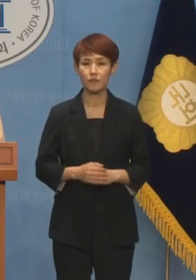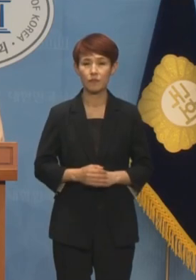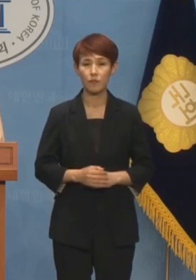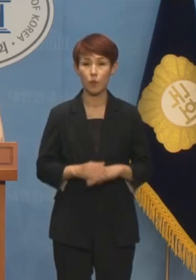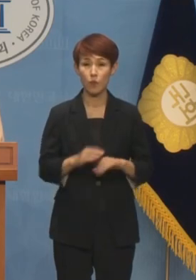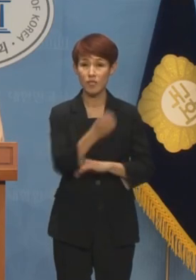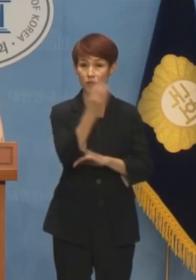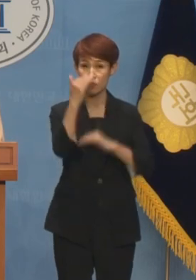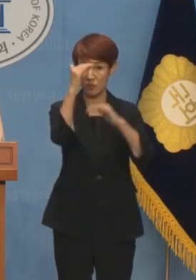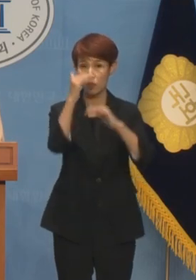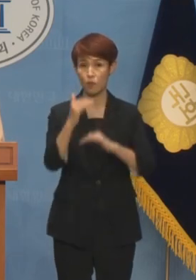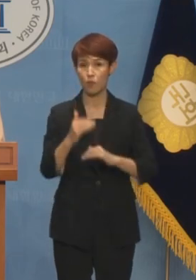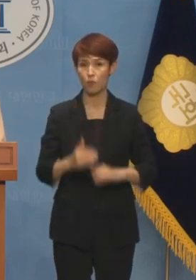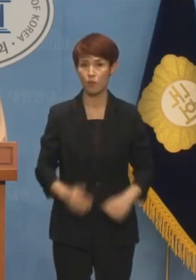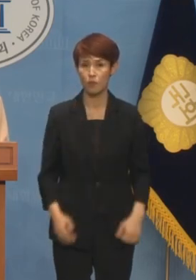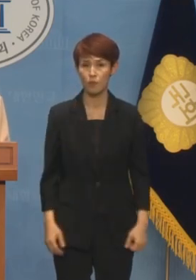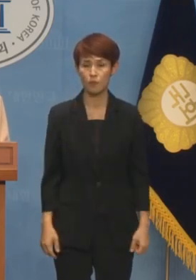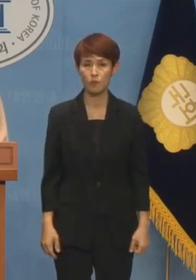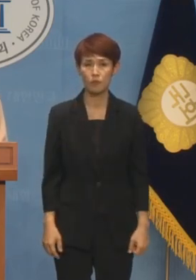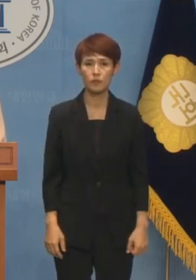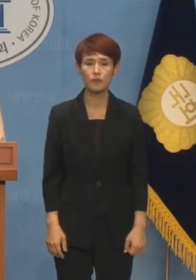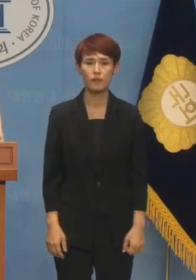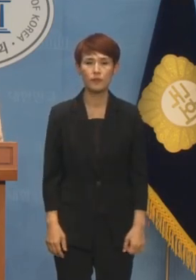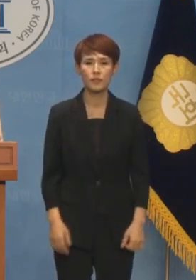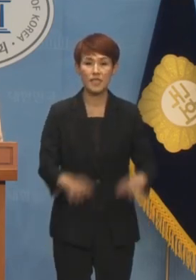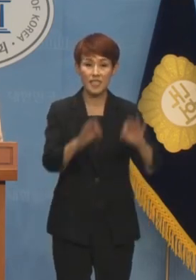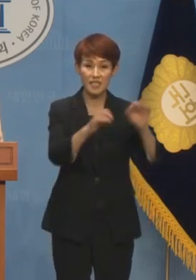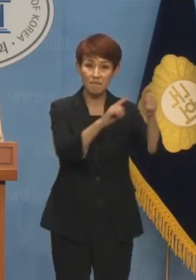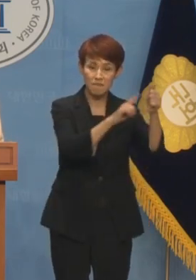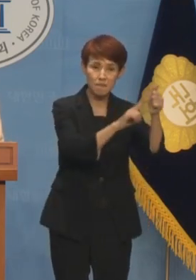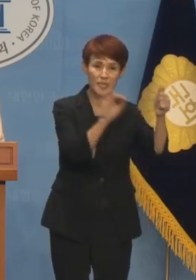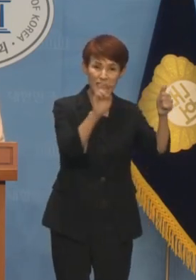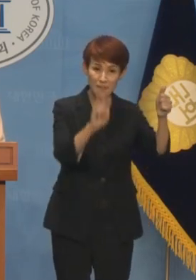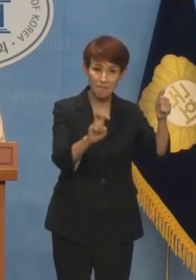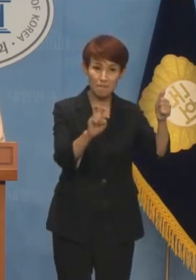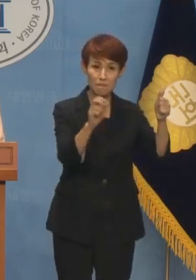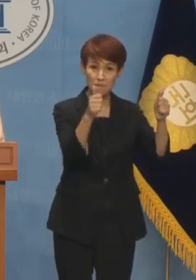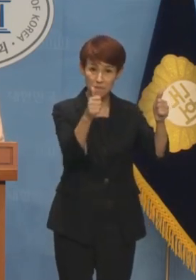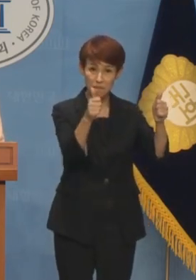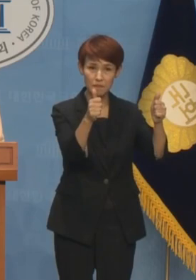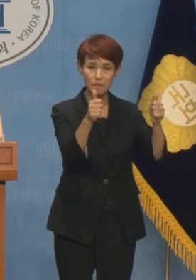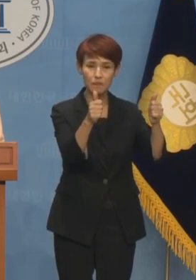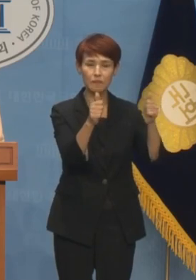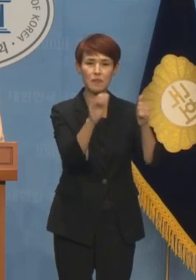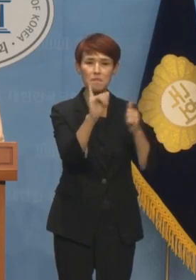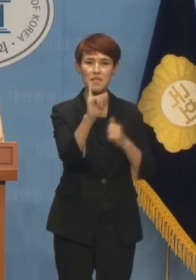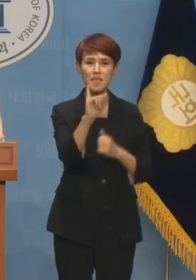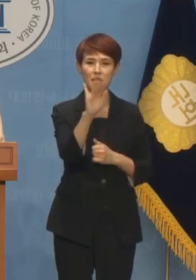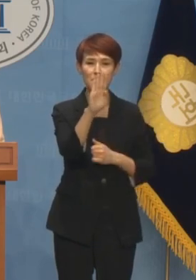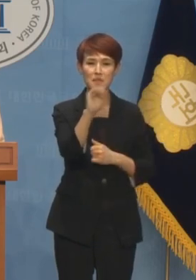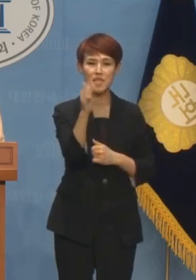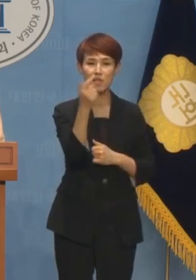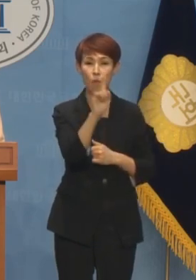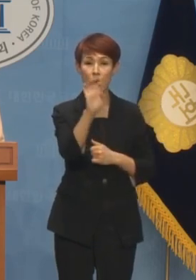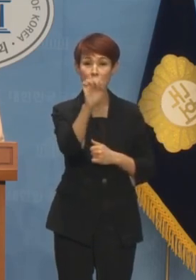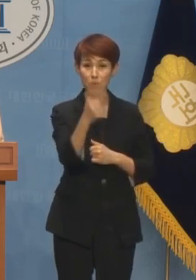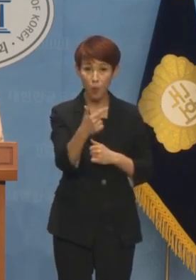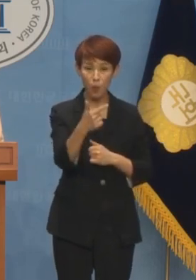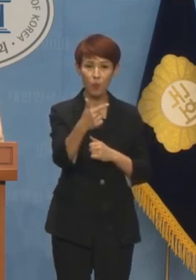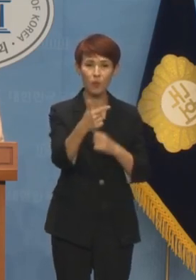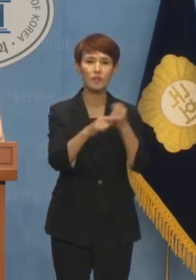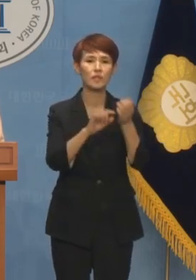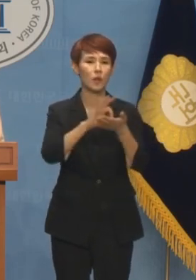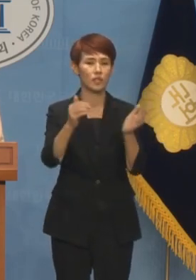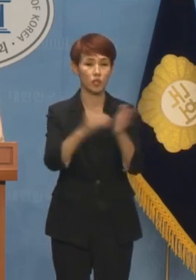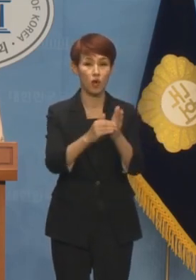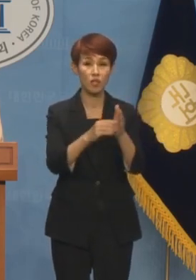오늘 보도한 내용입니다. 김 사령관과 임 전 사단장은 비화폰이라는 것을 사용했는데 이